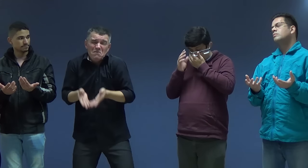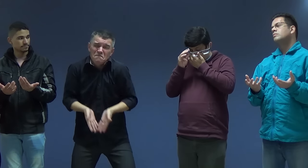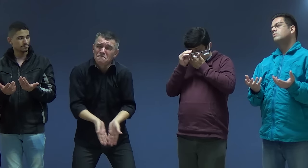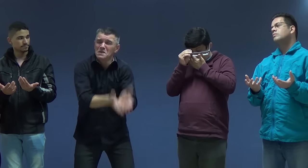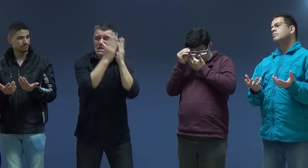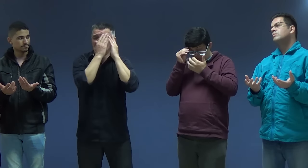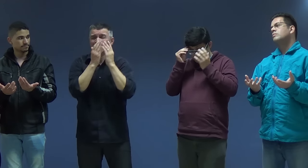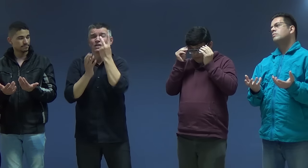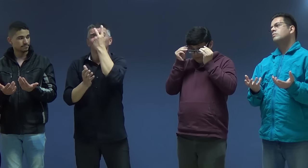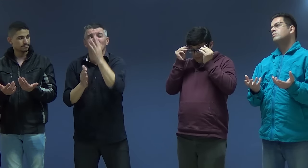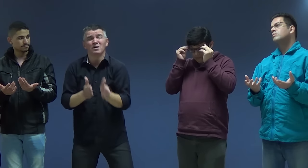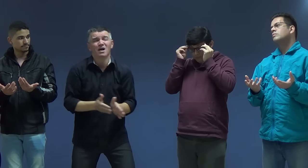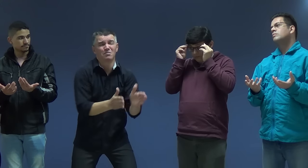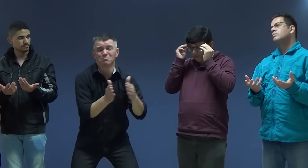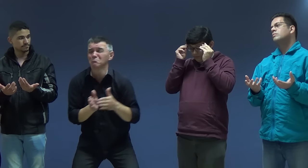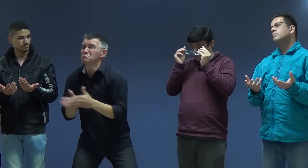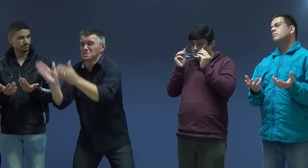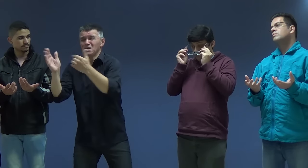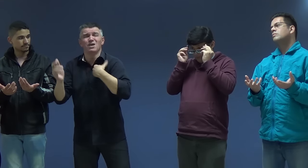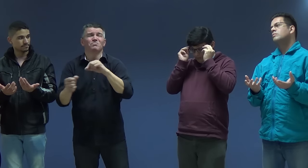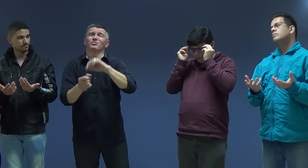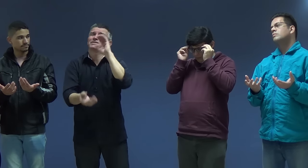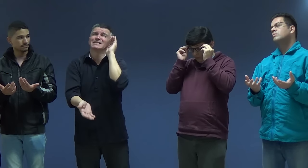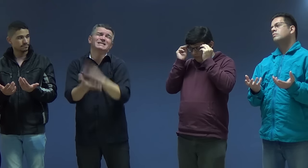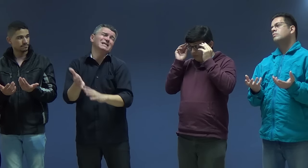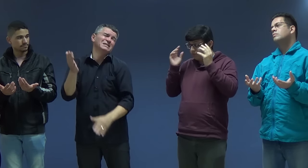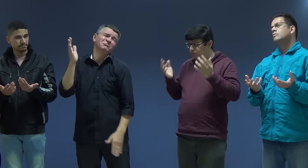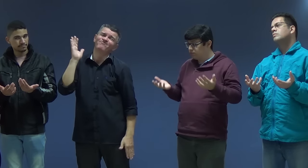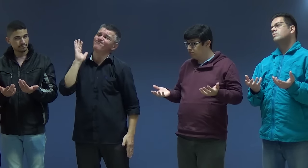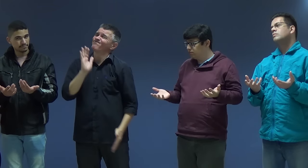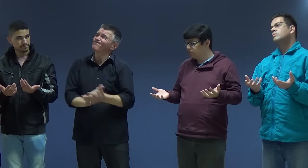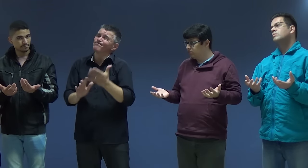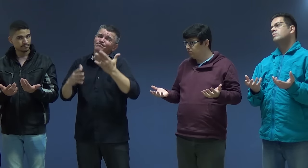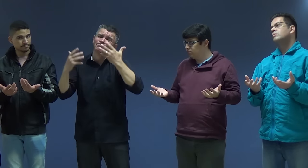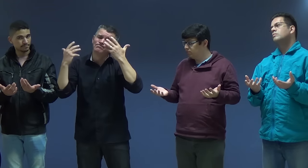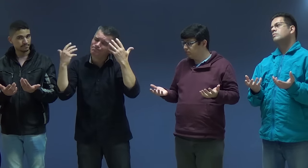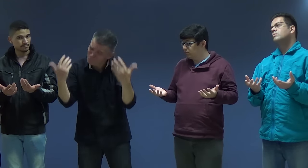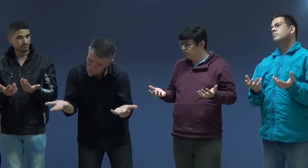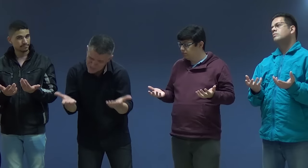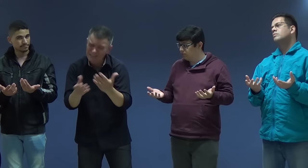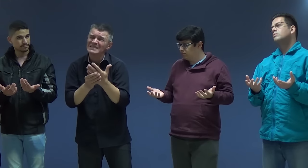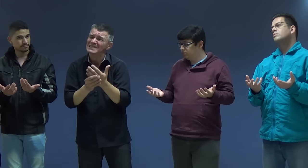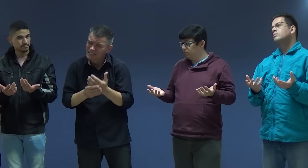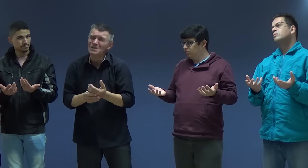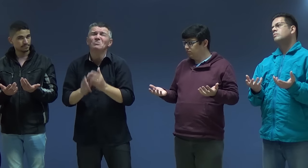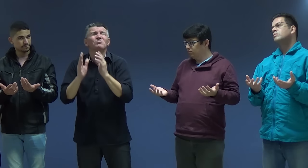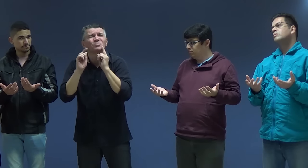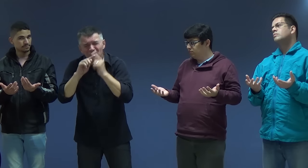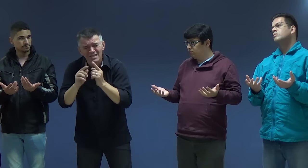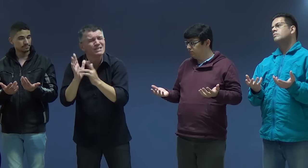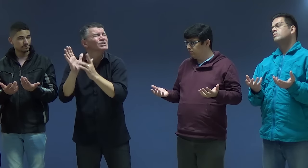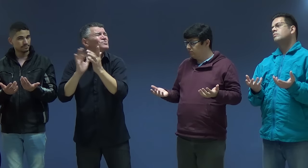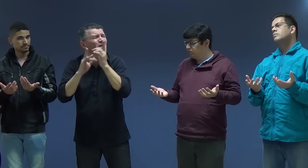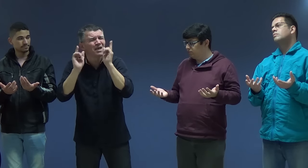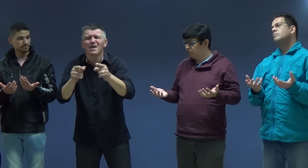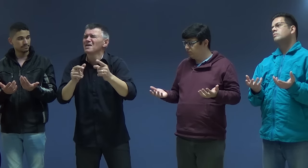pode julgar essa pessoa. Existem dois caminhos, a pessoa que escolhe o que ela quer. Então por